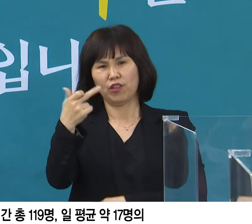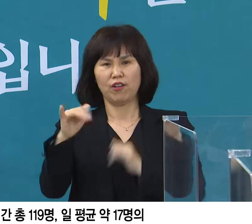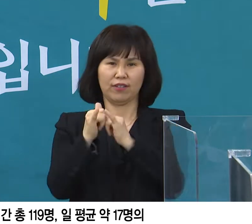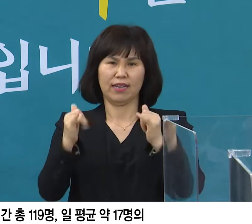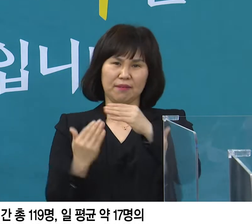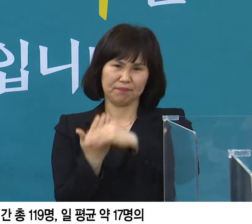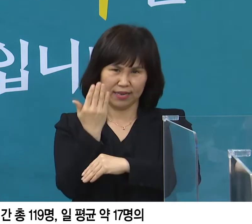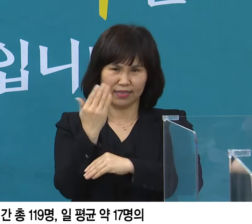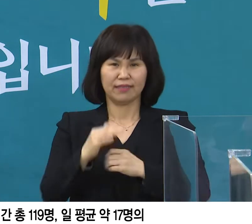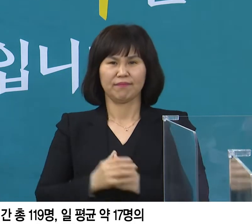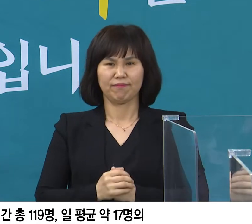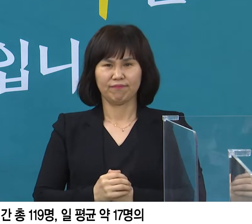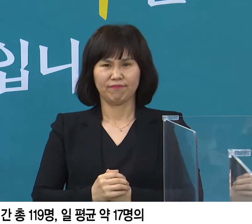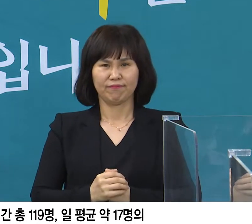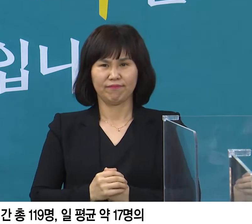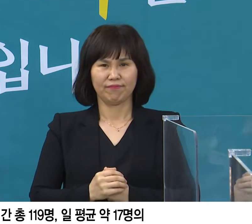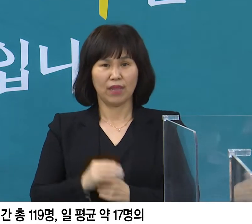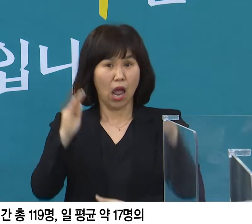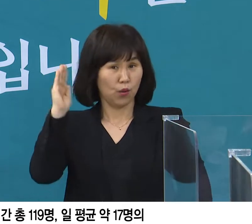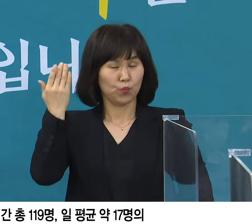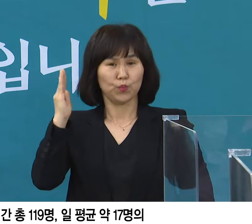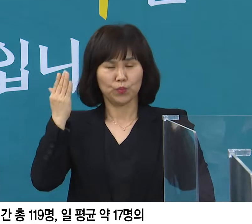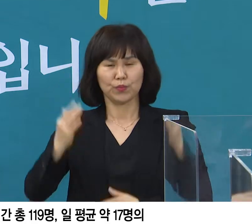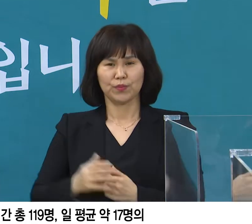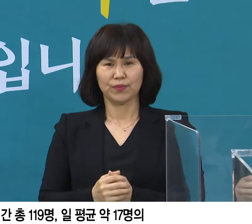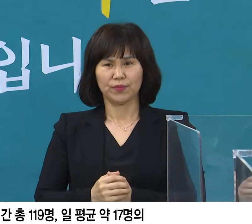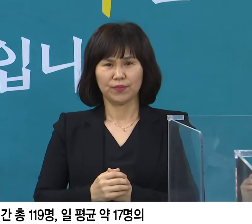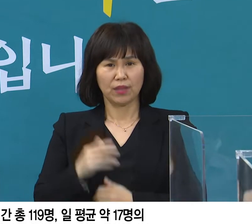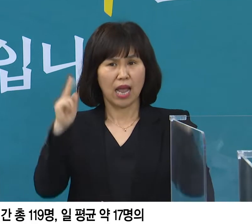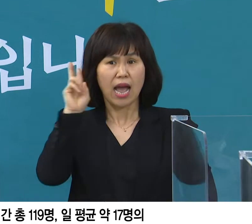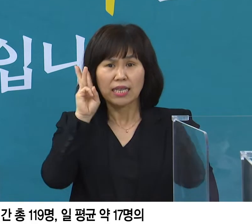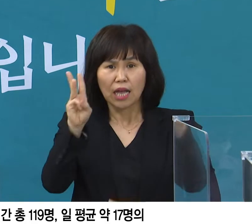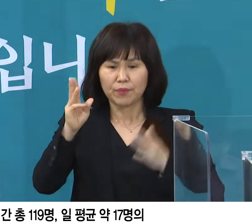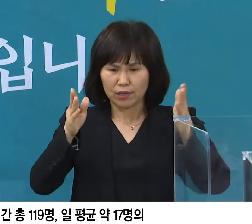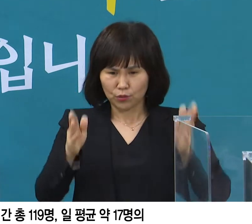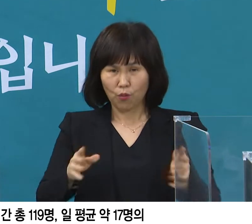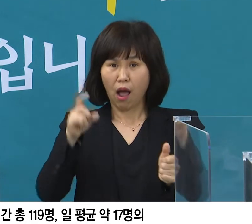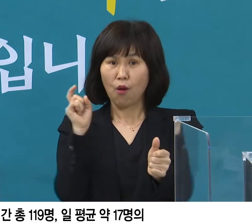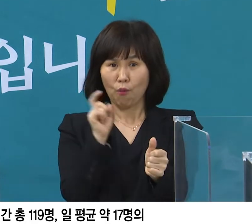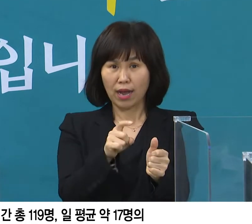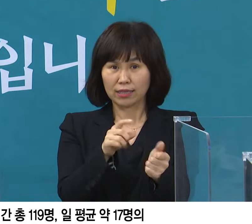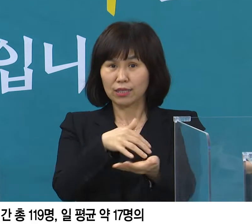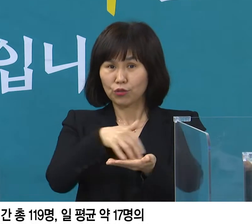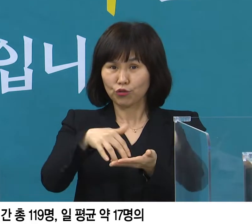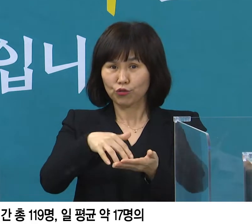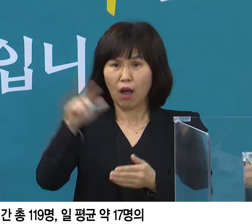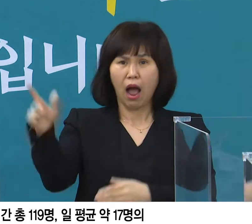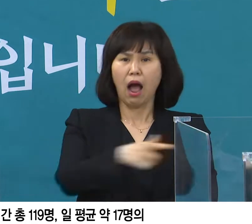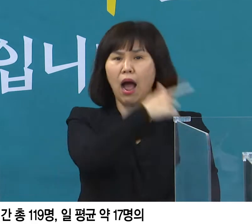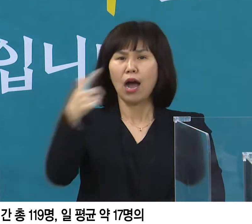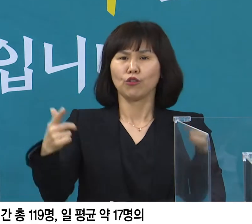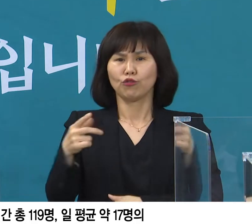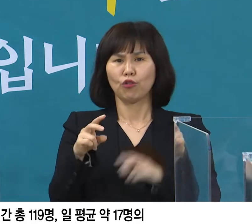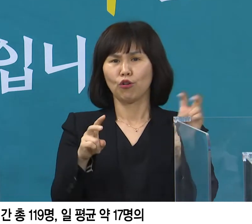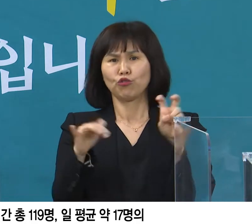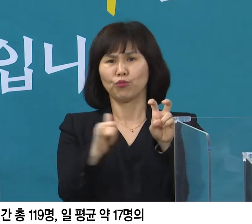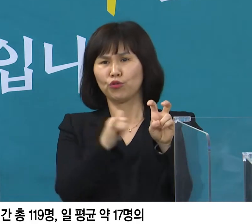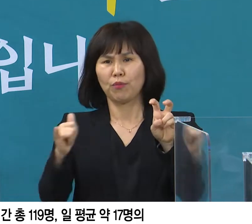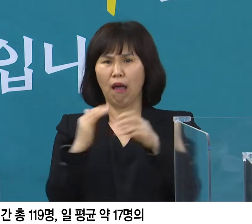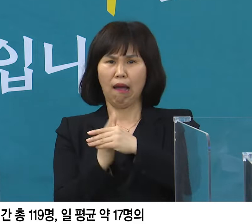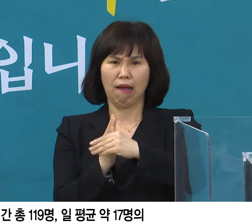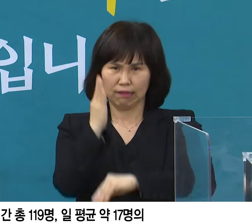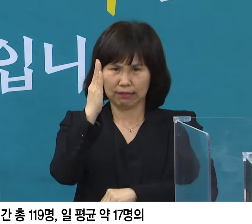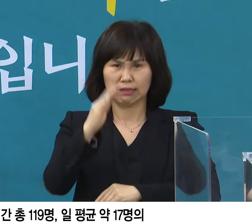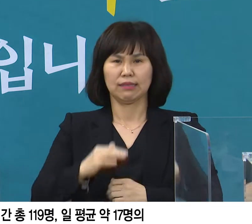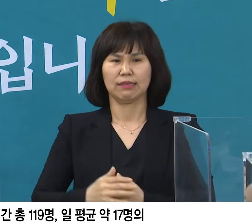발생했습니다. 특히 최근 3일간 확진자가 1일 20명을 초과하여